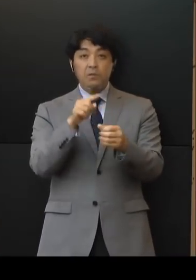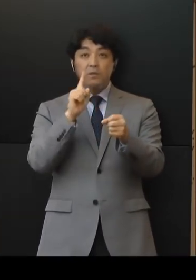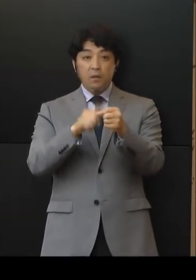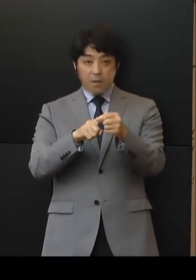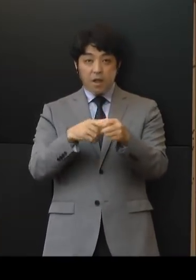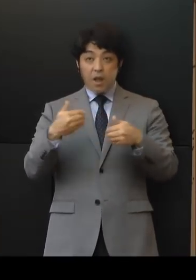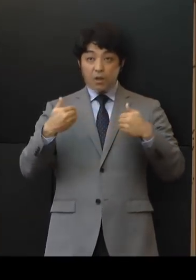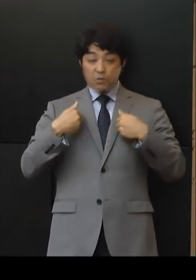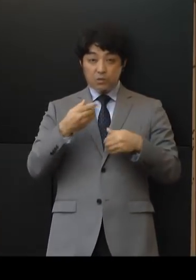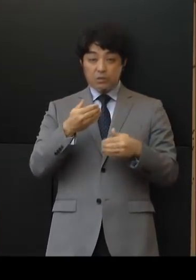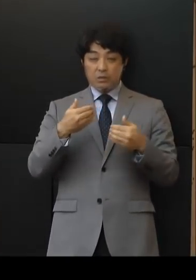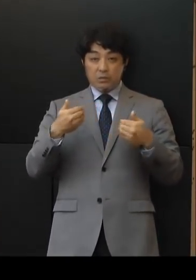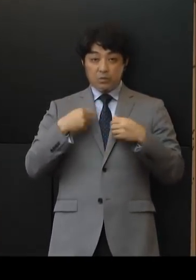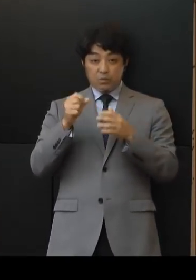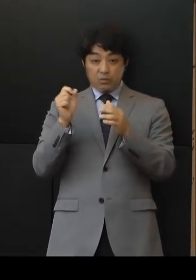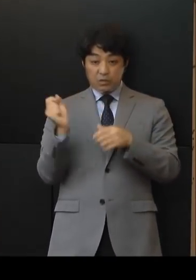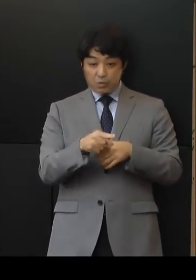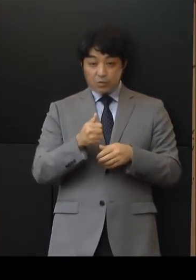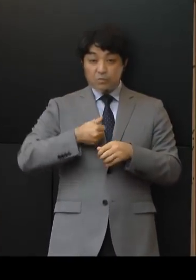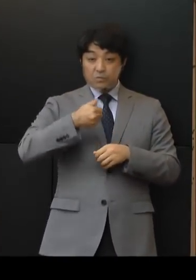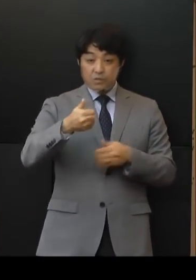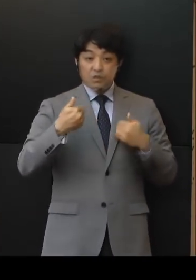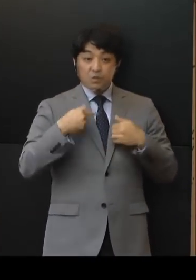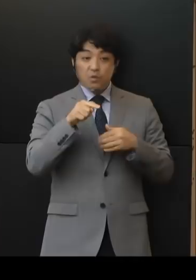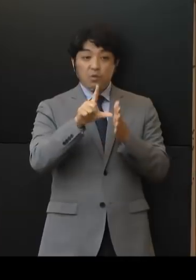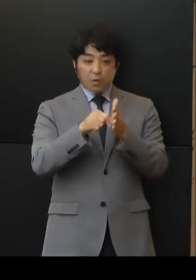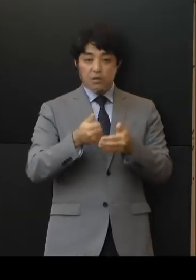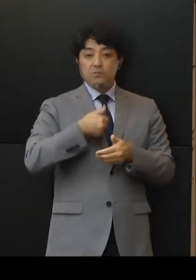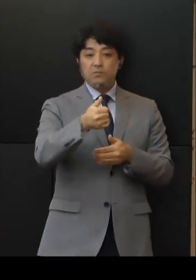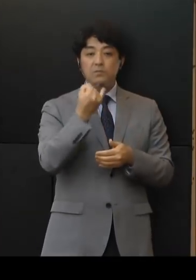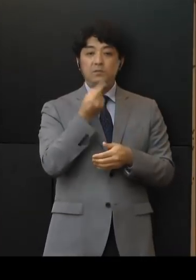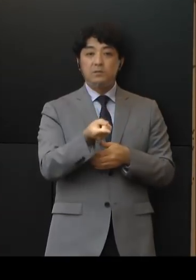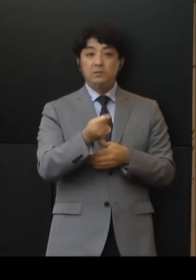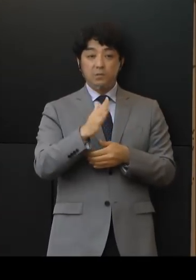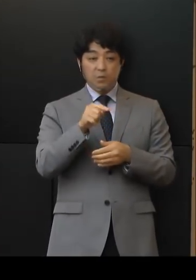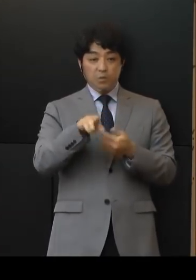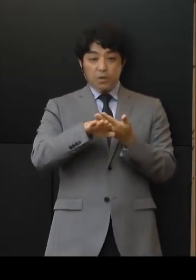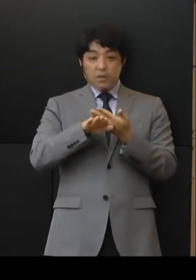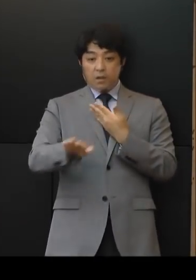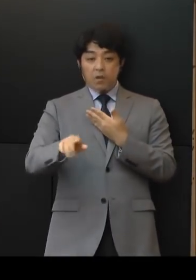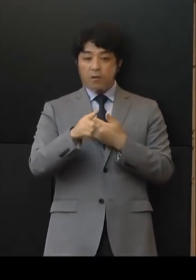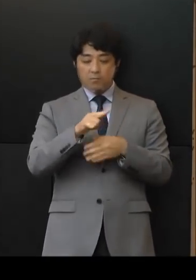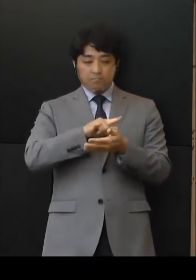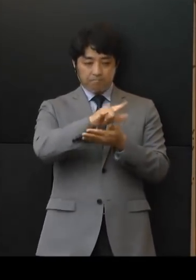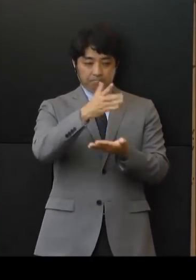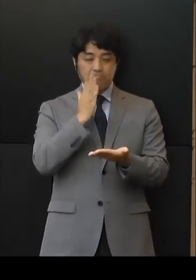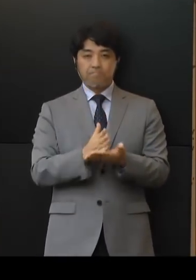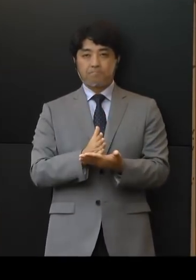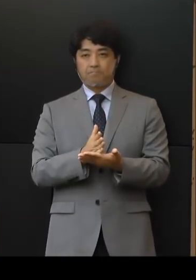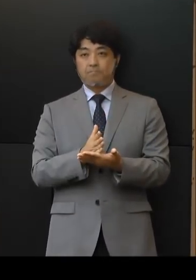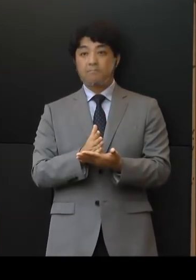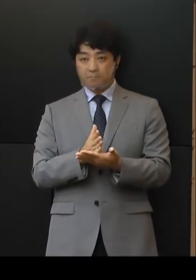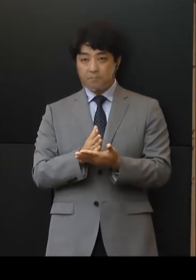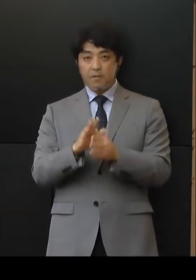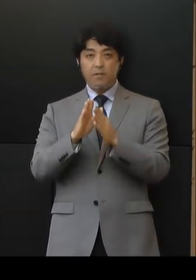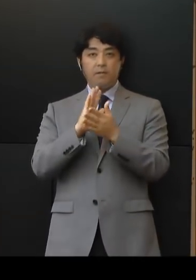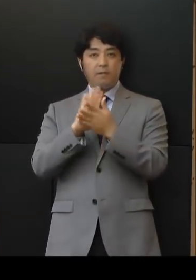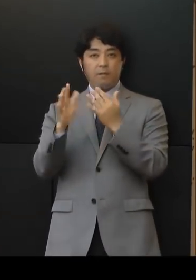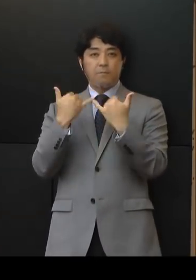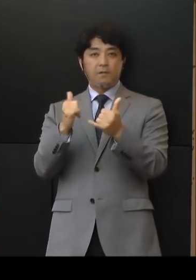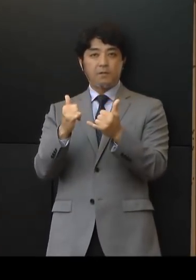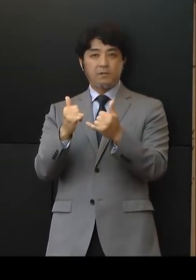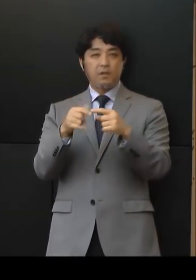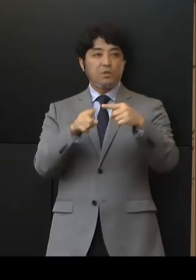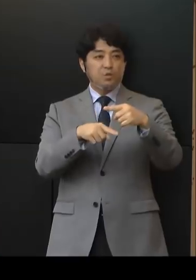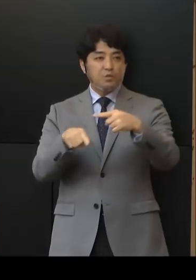き、本島と離島間、離島と離島間の移動はおやめください。県民一人一人が接